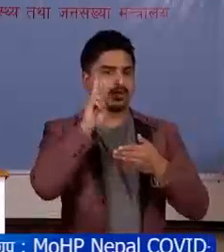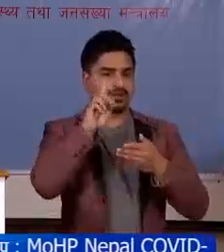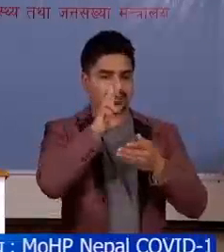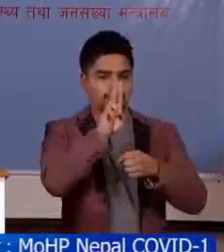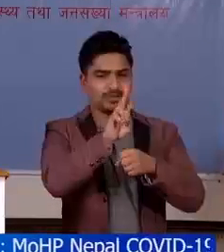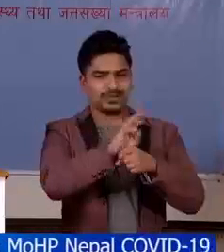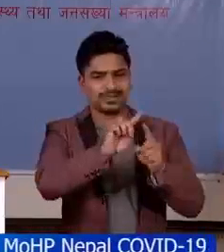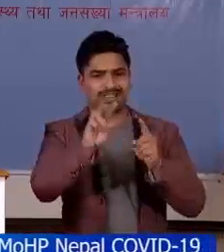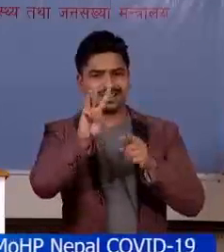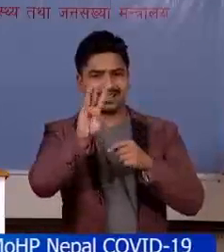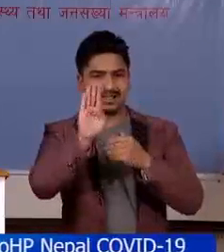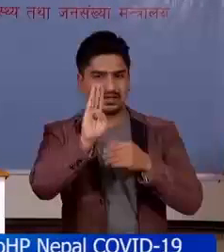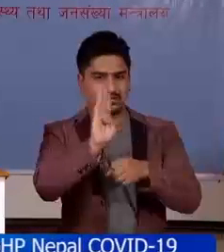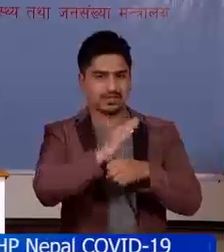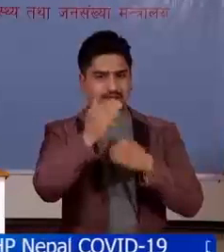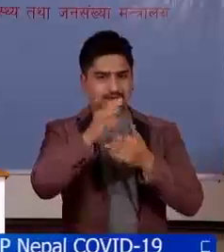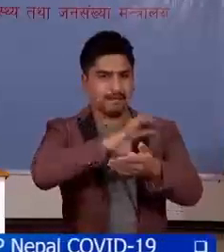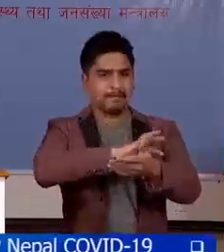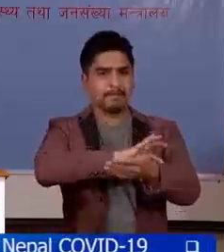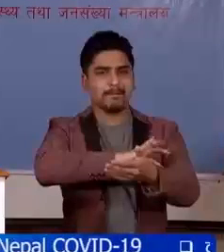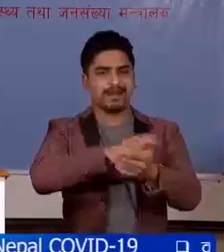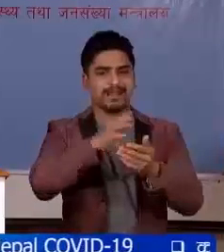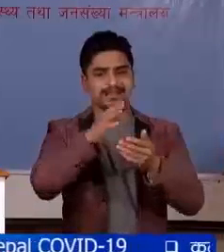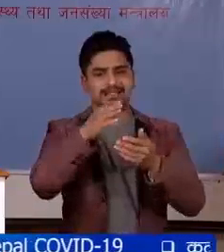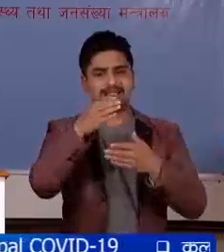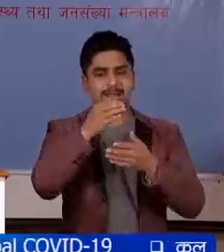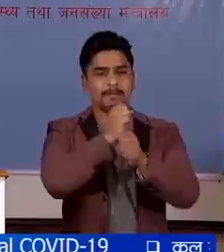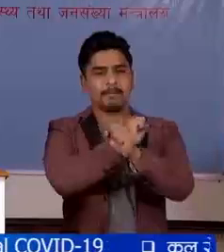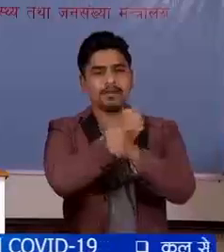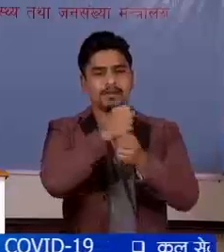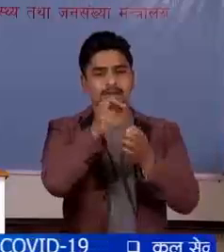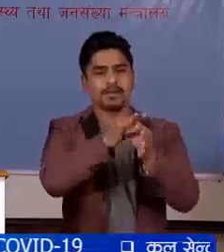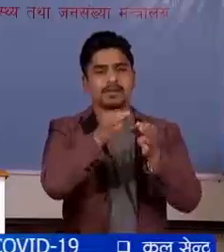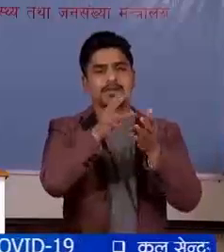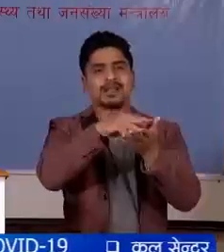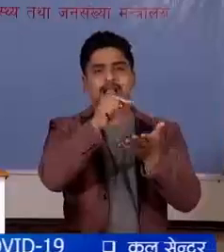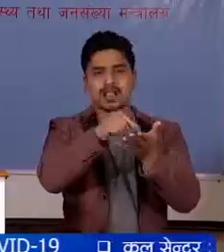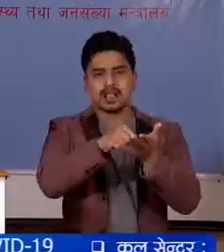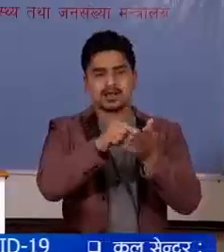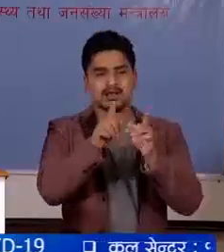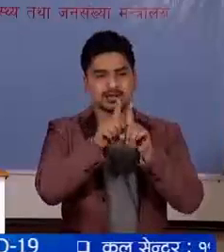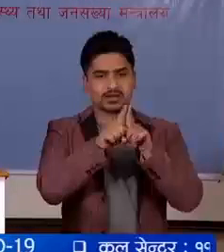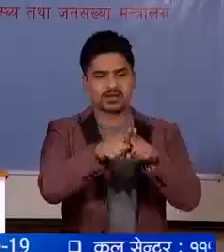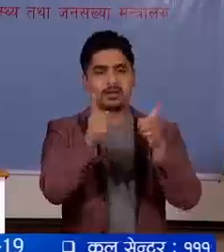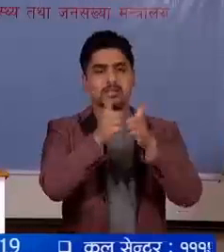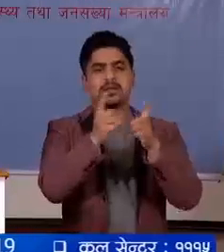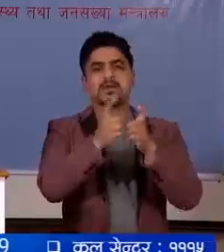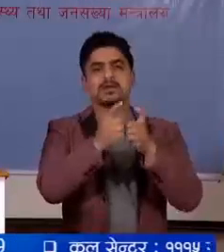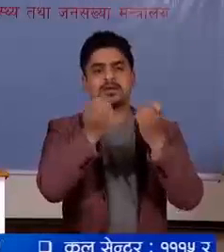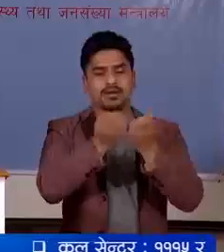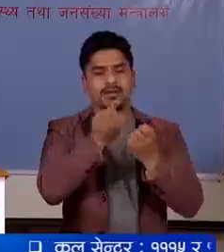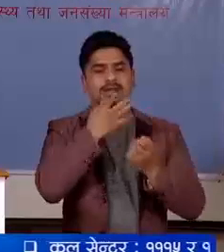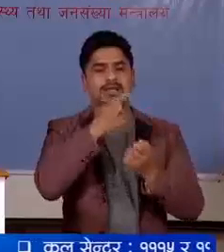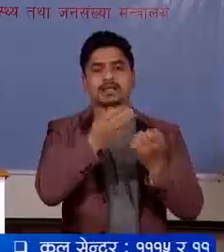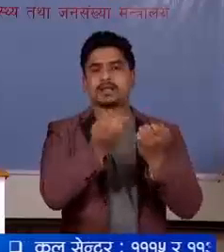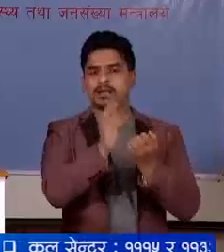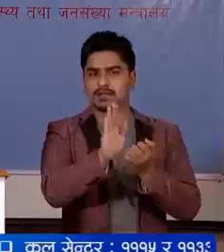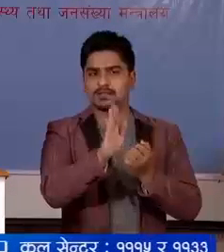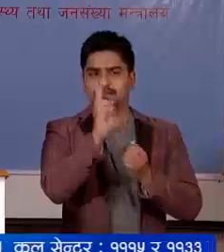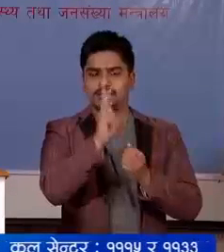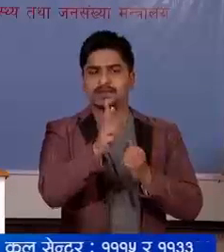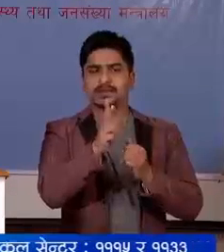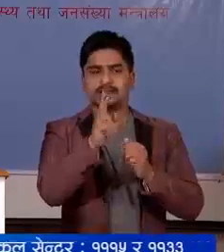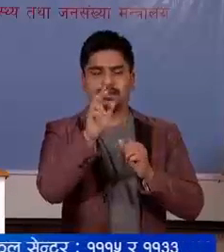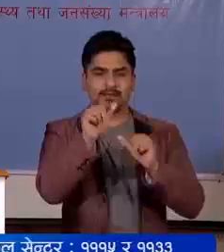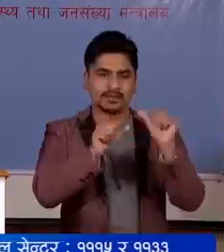वजे सम्मा प्रादेशिक आमरो विपत विवस्थापन केंद्र सहीत को वईचकुने आमिले नेनाय गरे काशा। जले